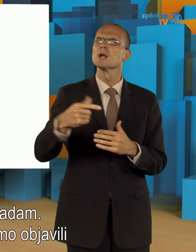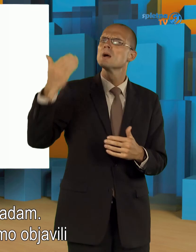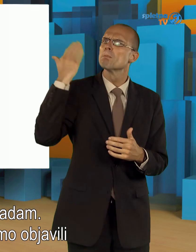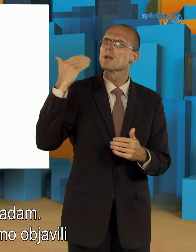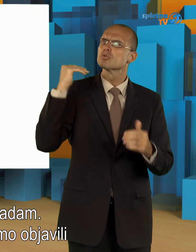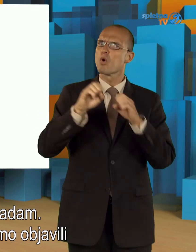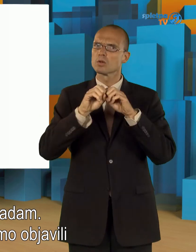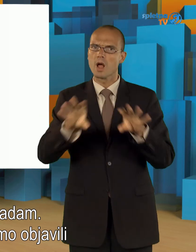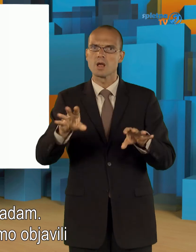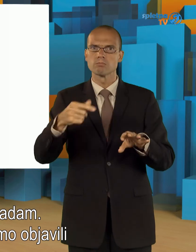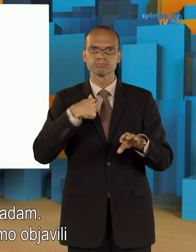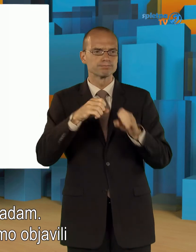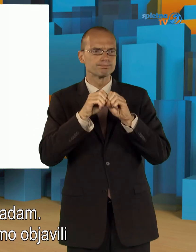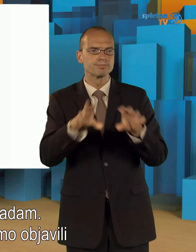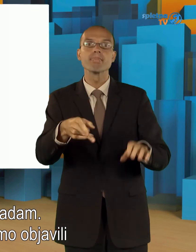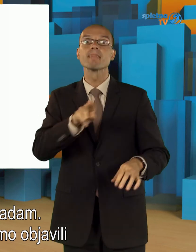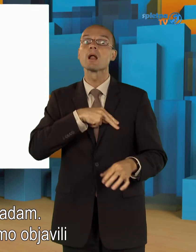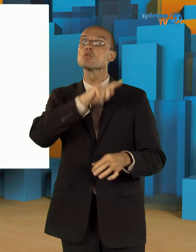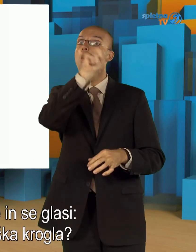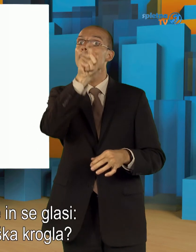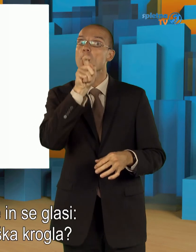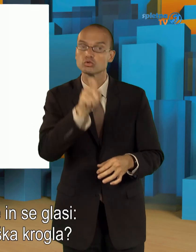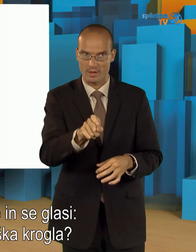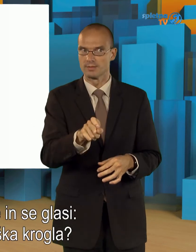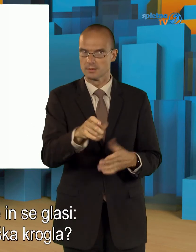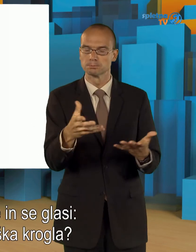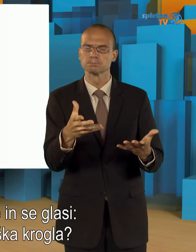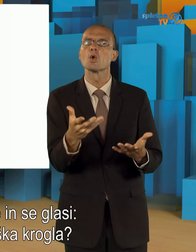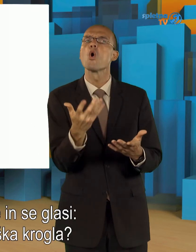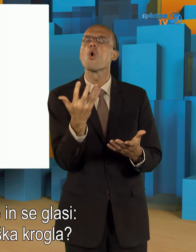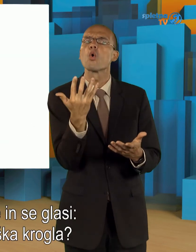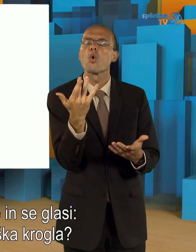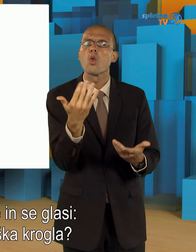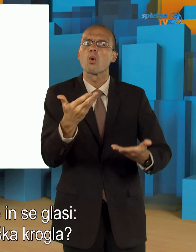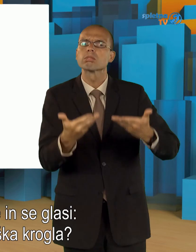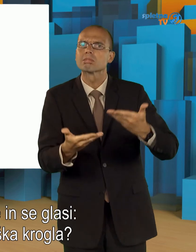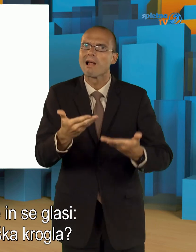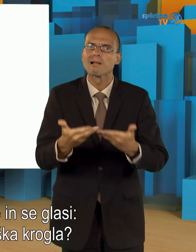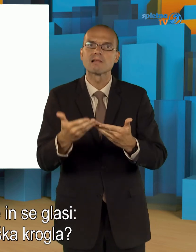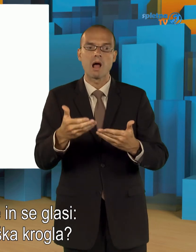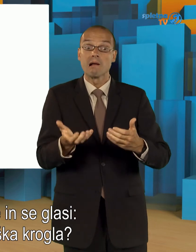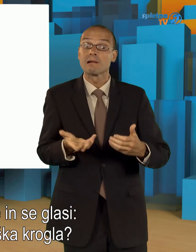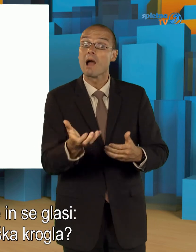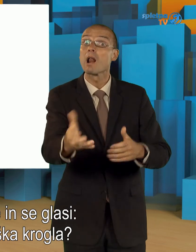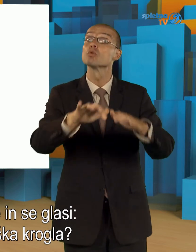V prejšnji oddaji smo objavili nagradno vprašanje in se glasi: koliko tehta kegljaška krogla?